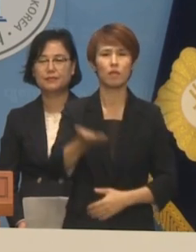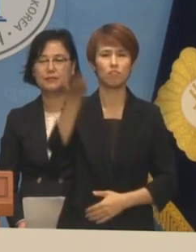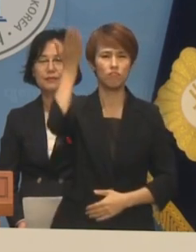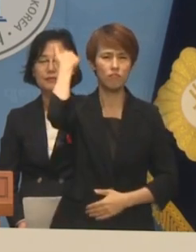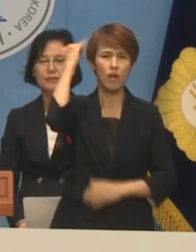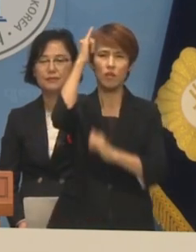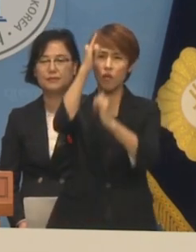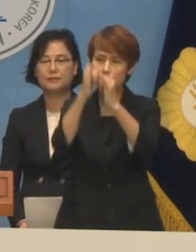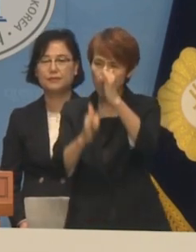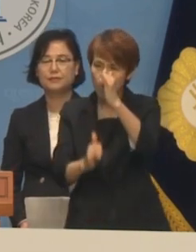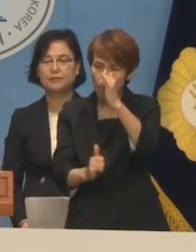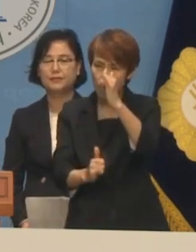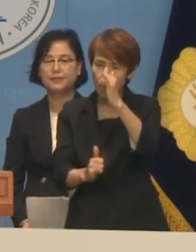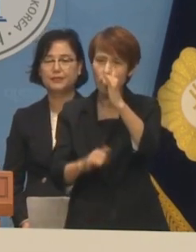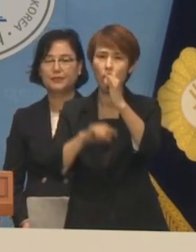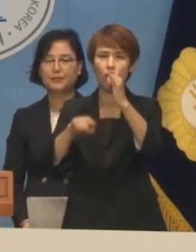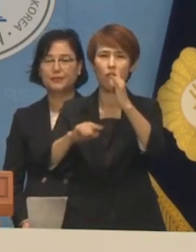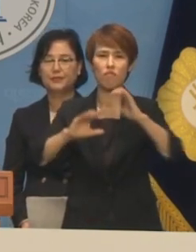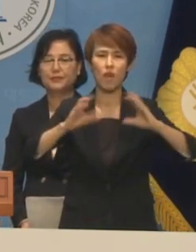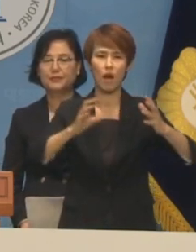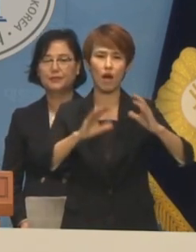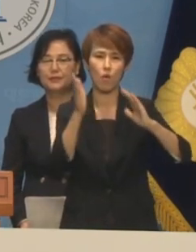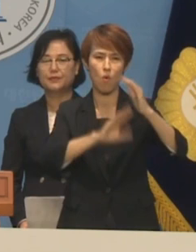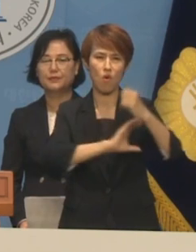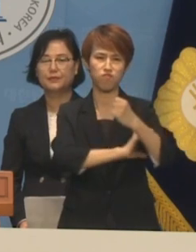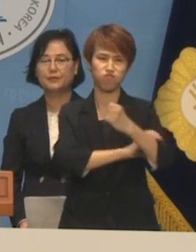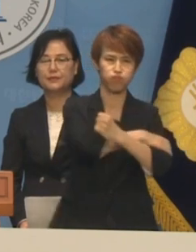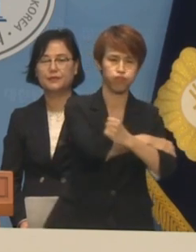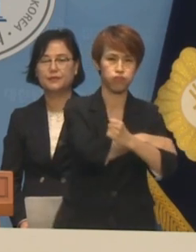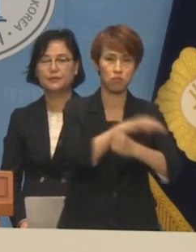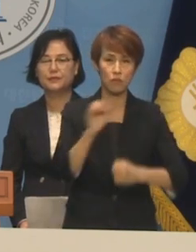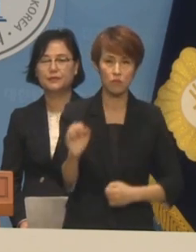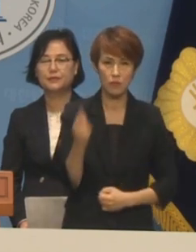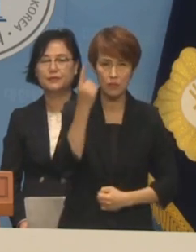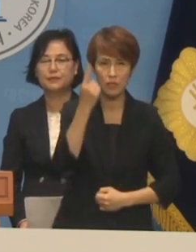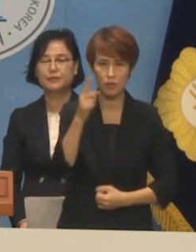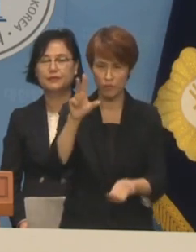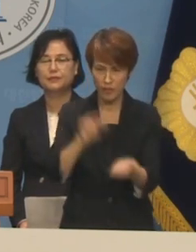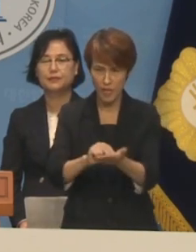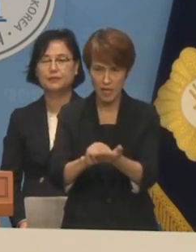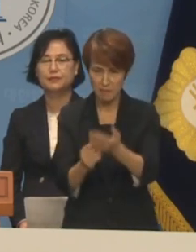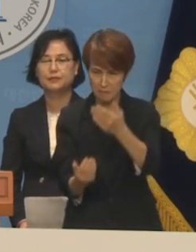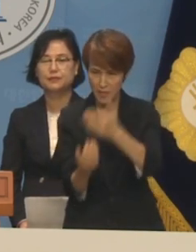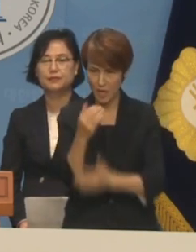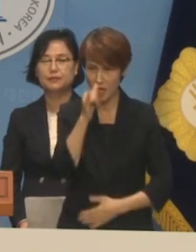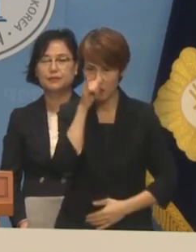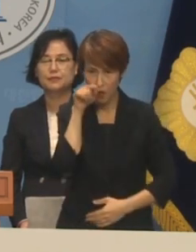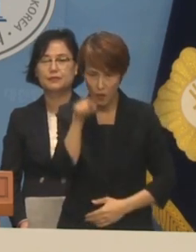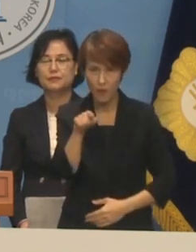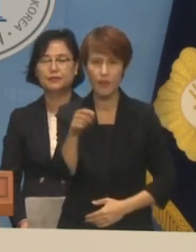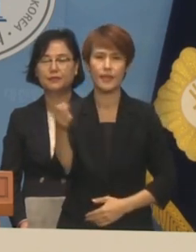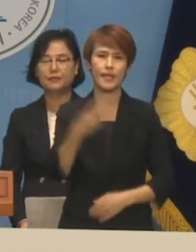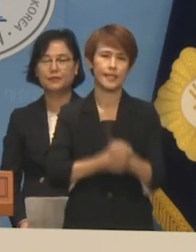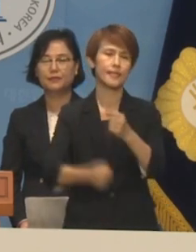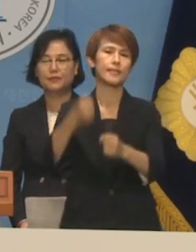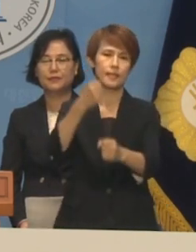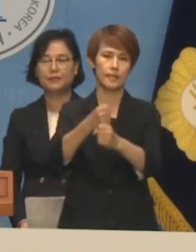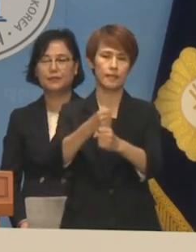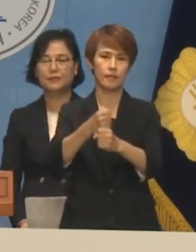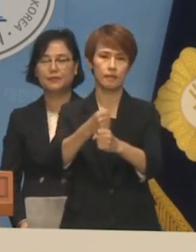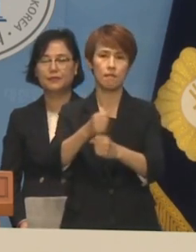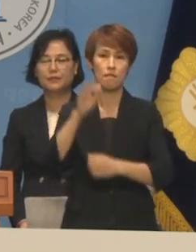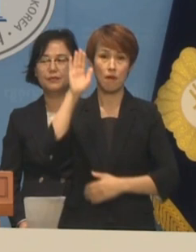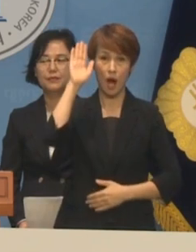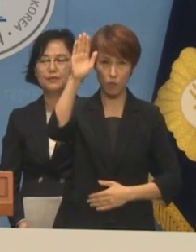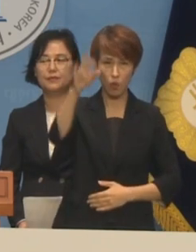역사 속에서 국가 공권력에 의해서 잘못된 이 부분을 바로잡아서 앞으로는